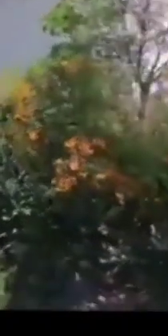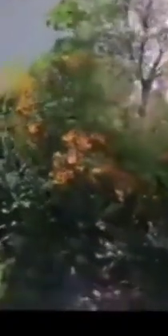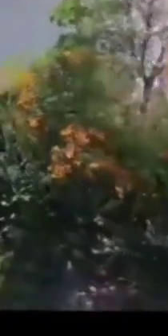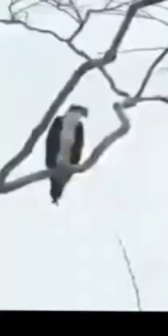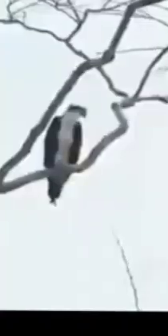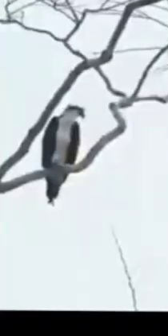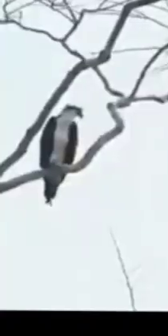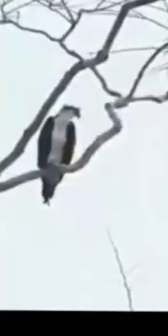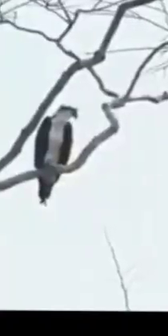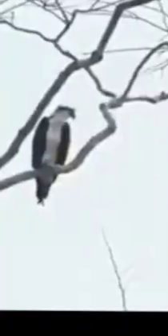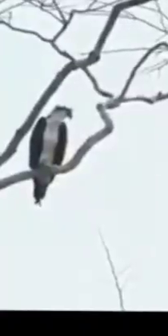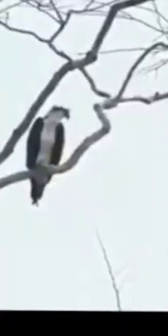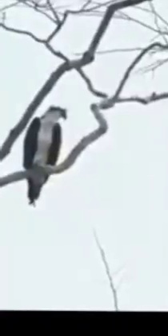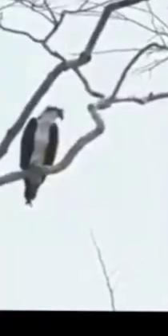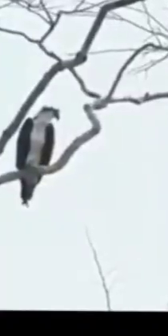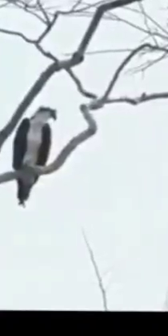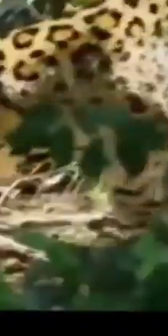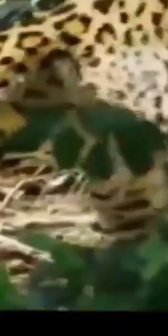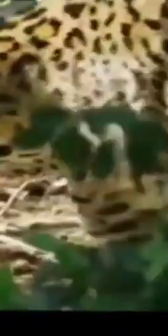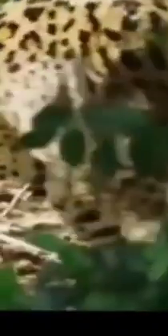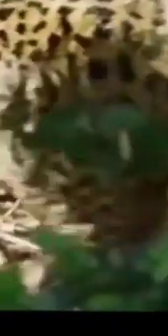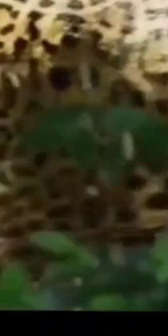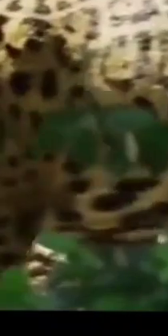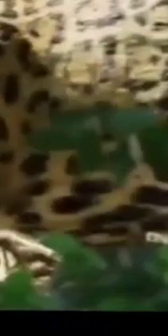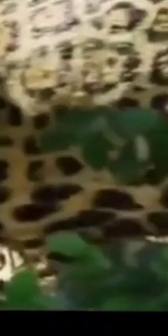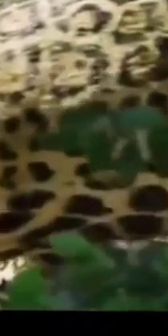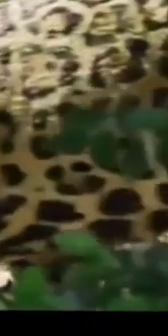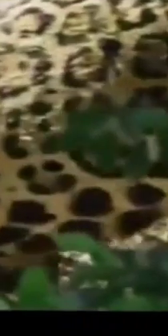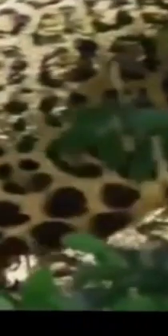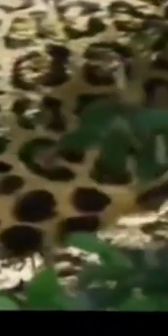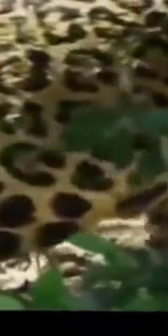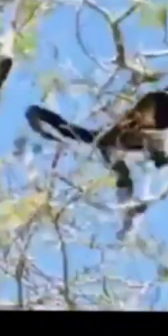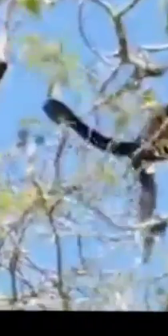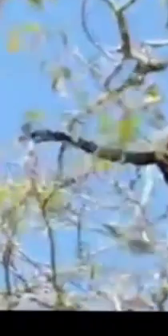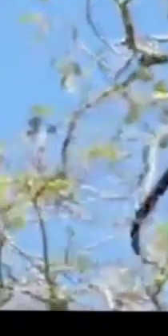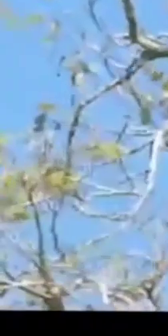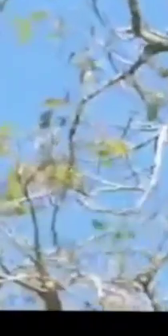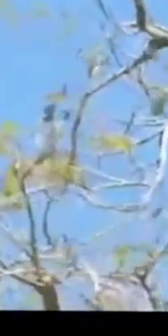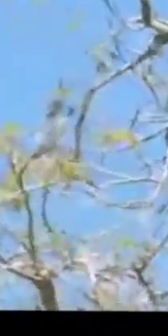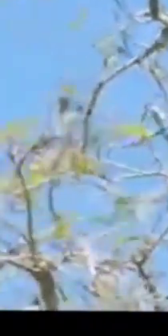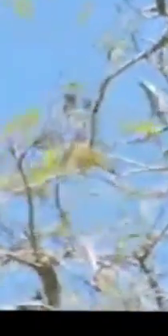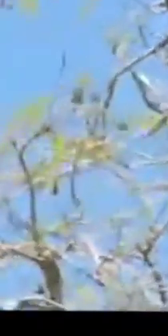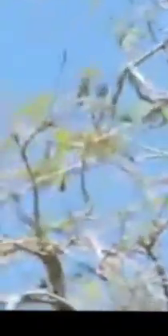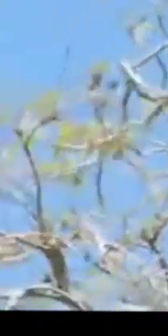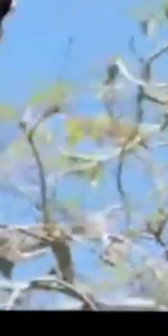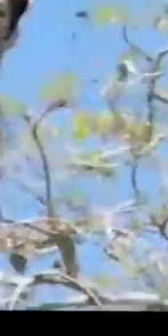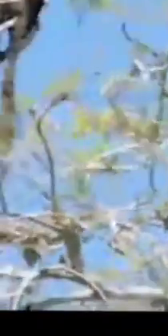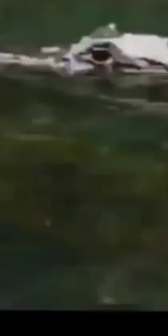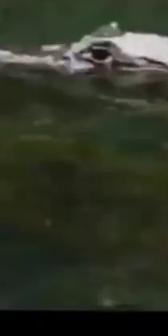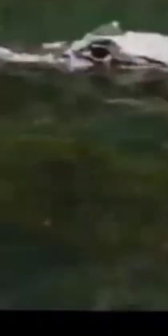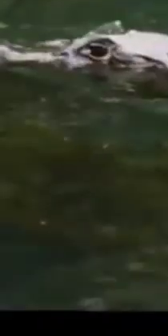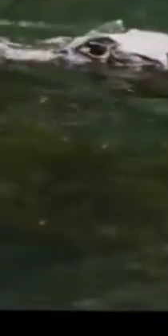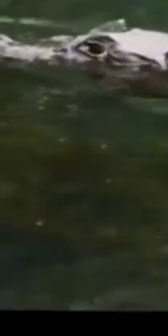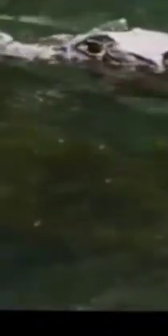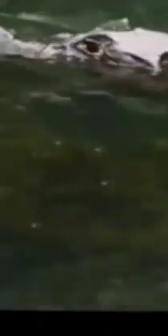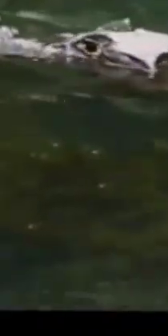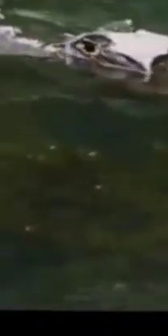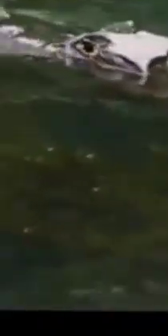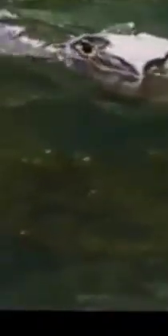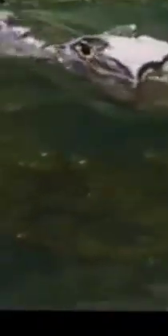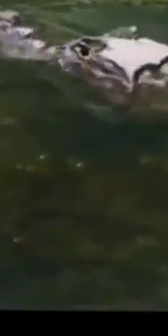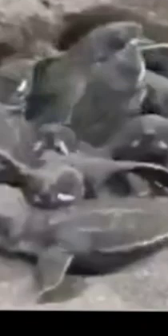una fauna diversa y Tropical que incluye grandes depredadores ingeniosos amigos poderosos